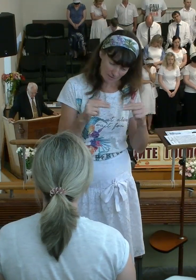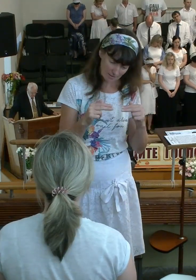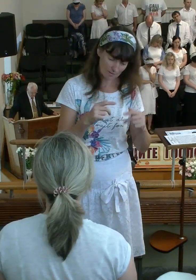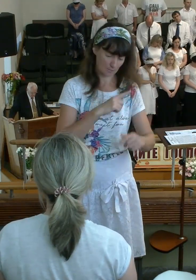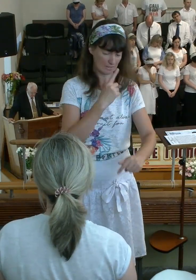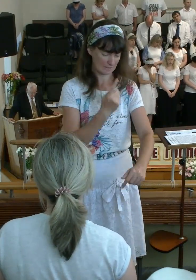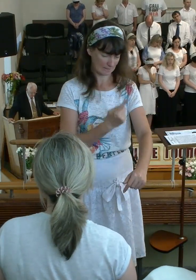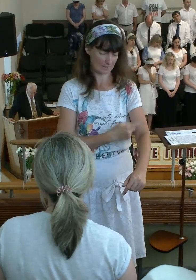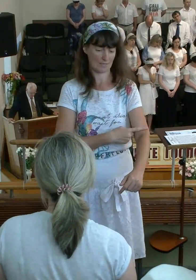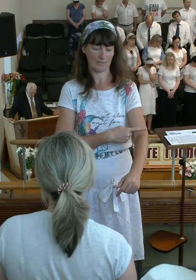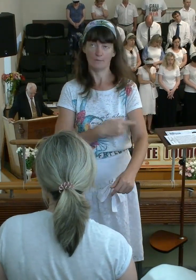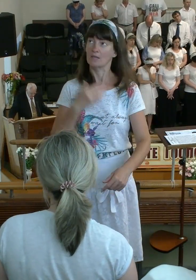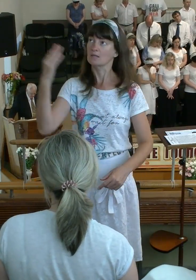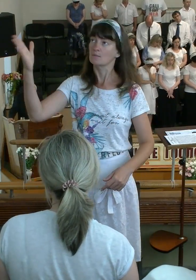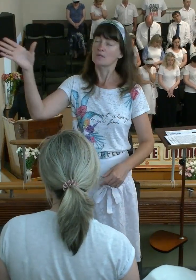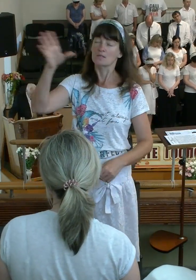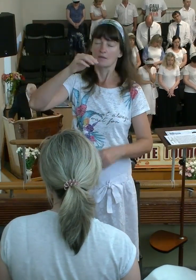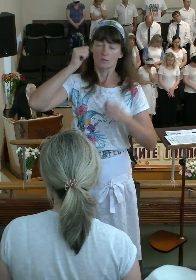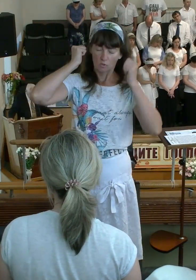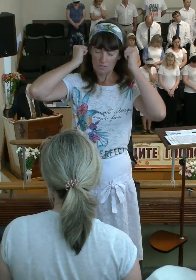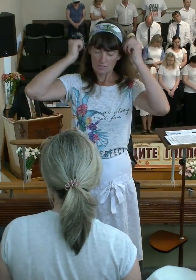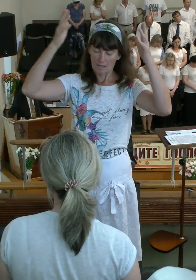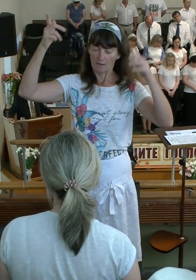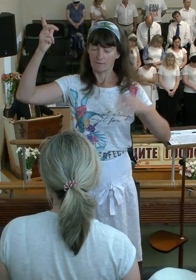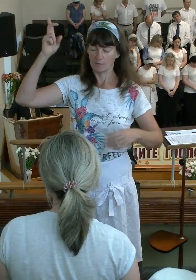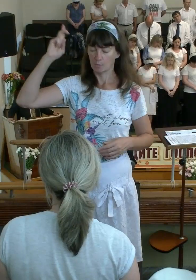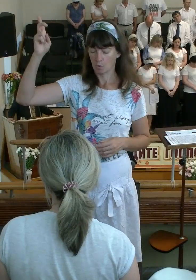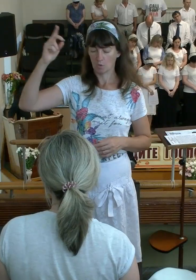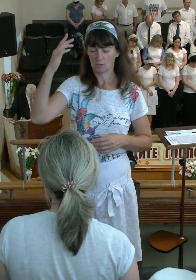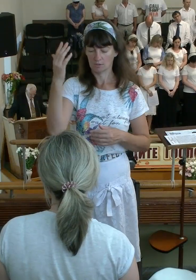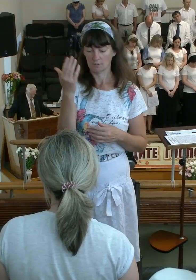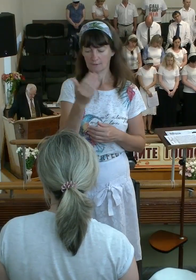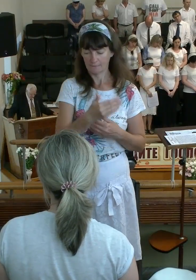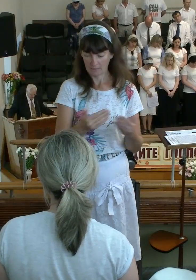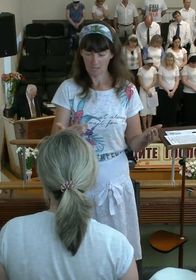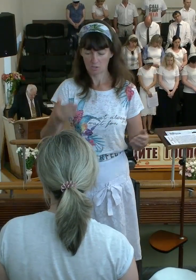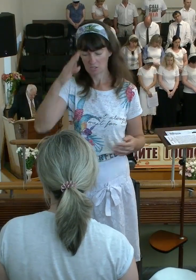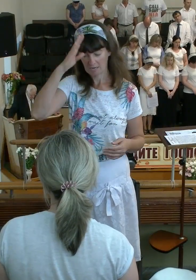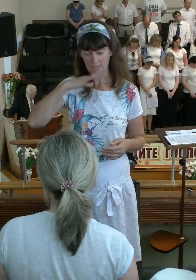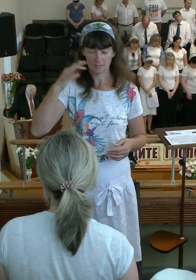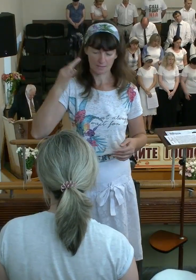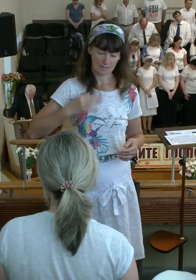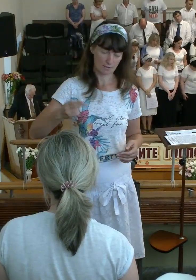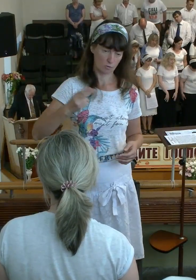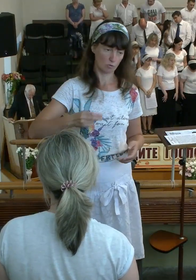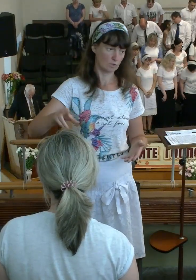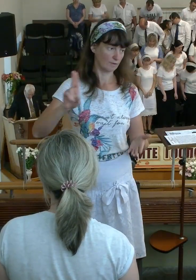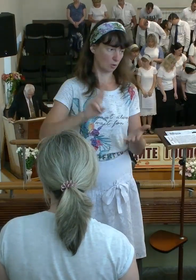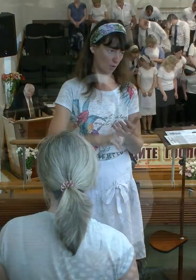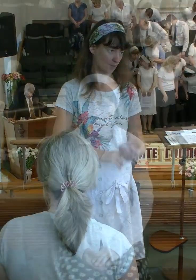сильными. Тебе за все слава Бог наш. Отец и Дух Святой. Аминь.